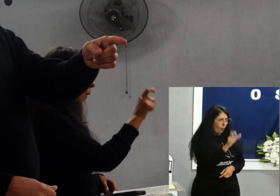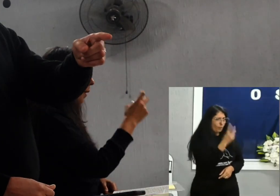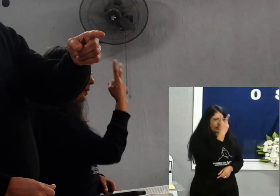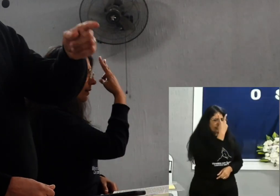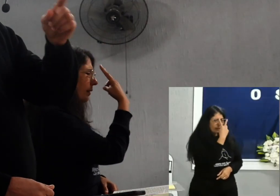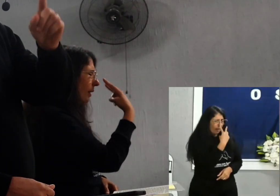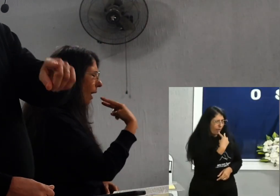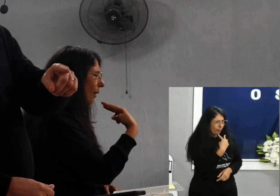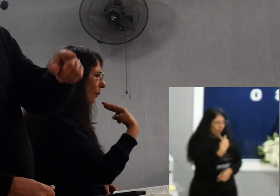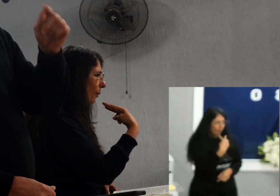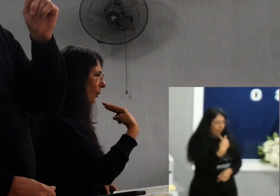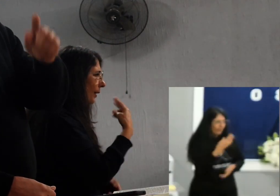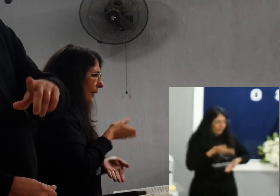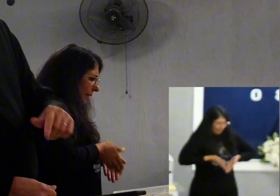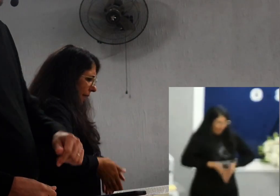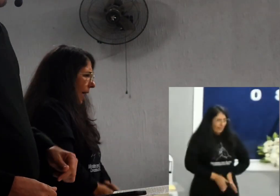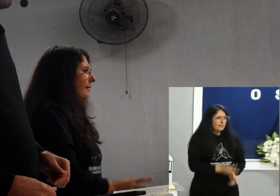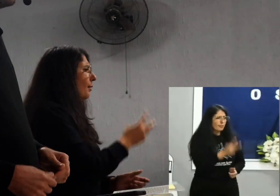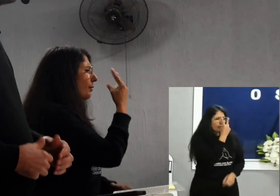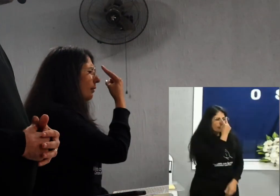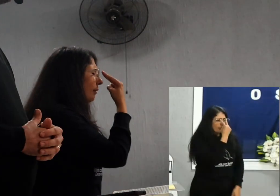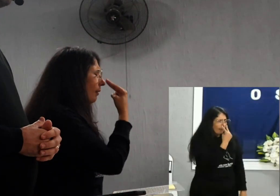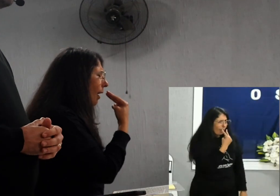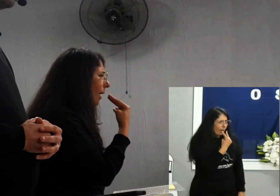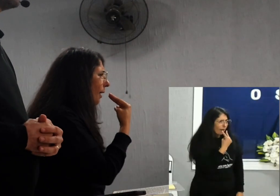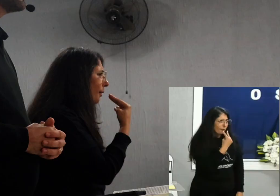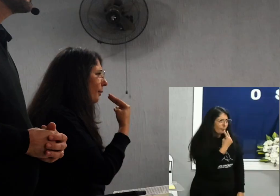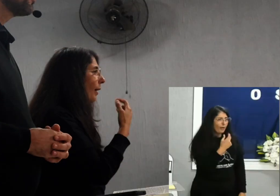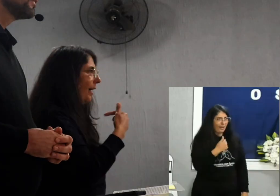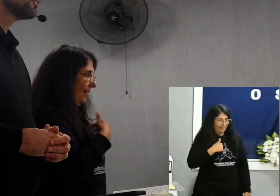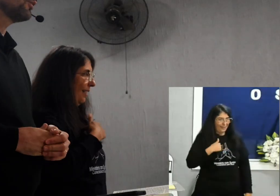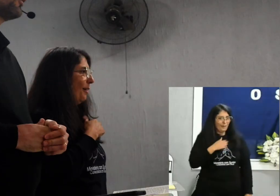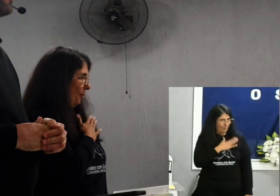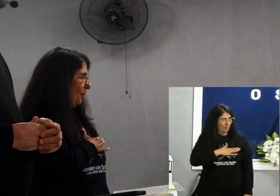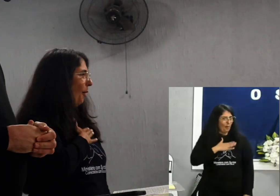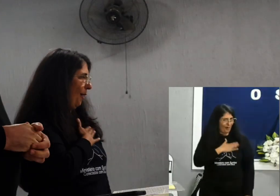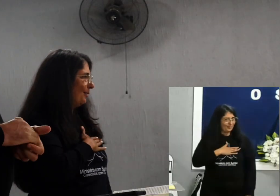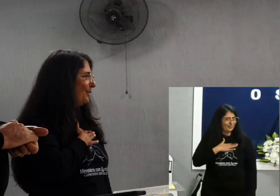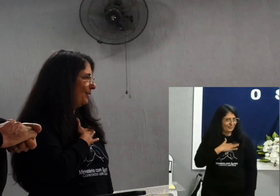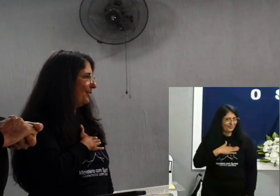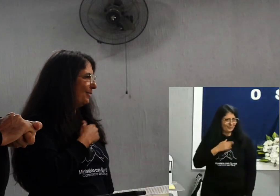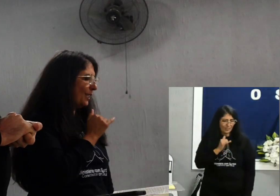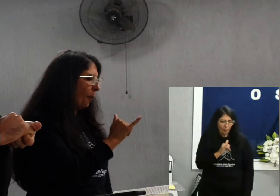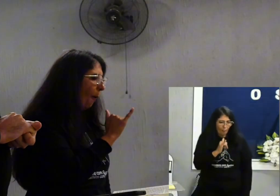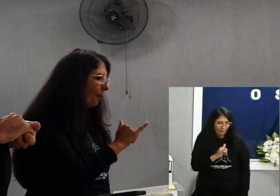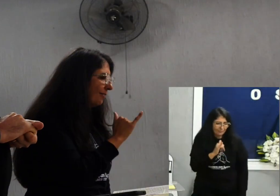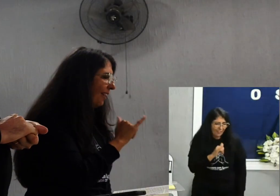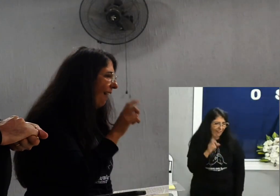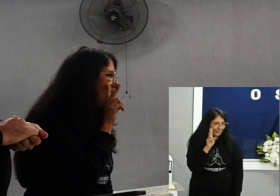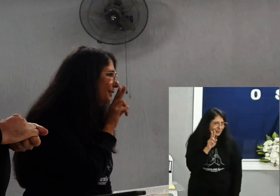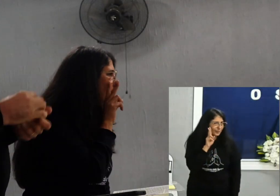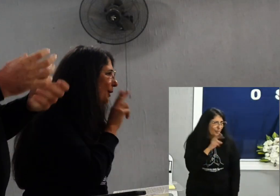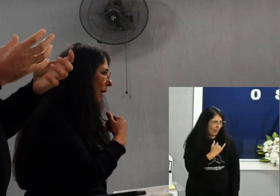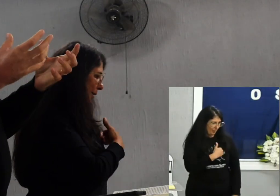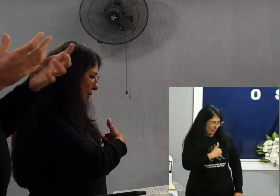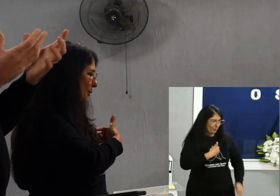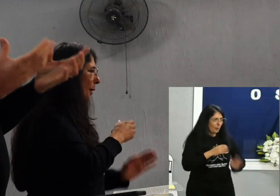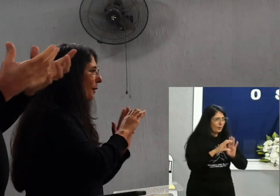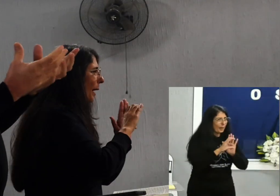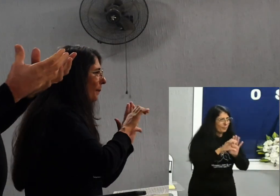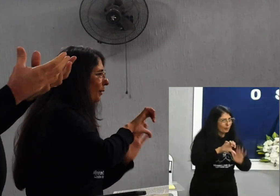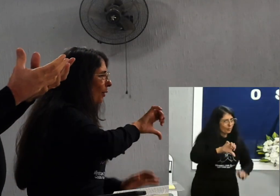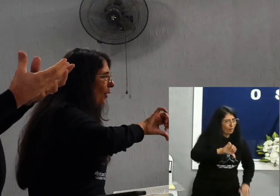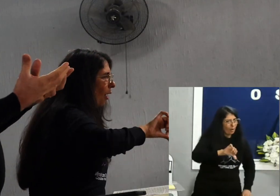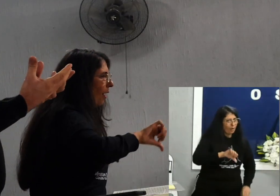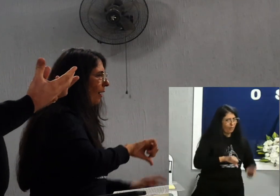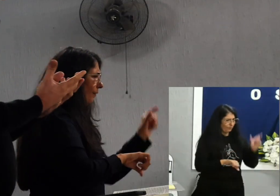gosto de contar João 9 para as crianças, né? As crianças ficam muito atentas ouvindo João 9. Mas há ali, uma das